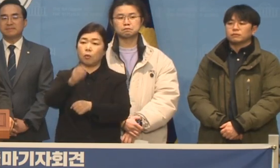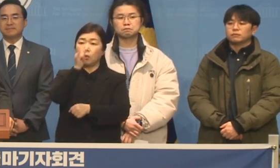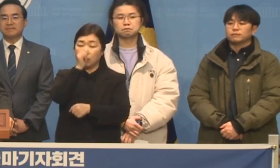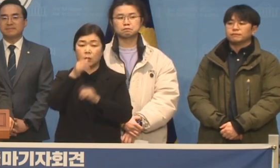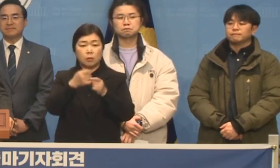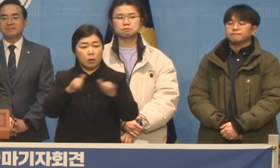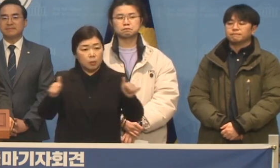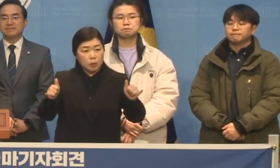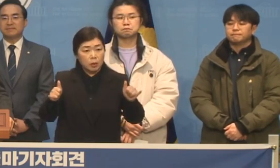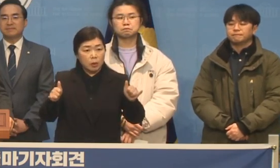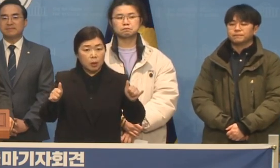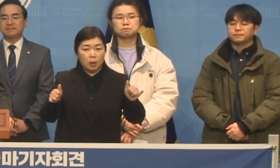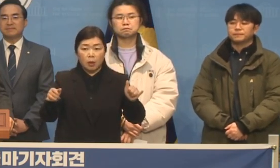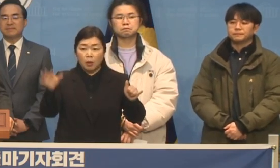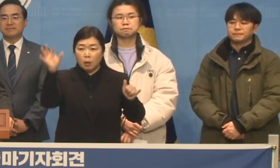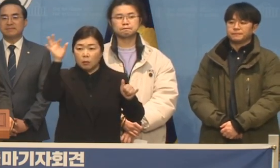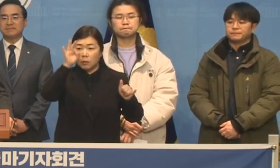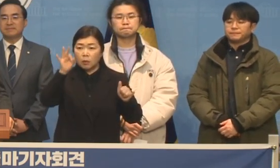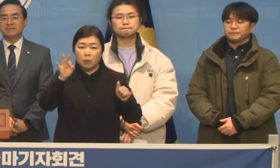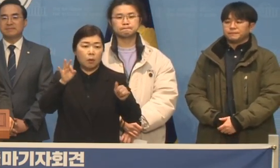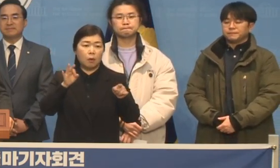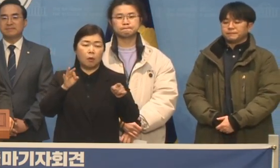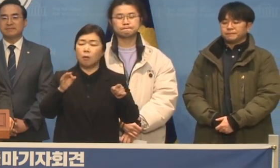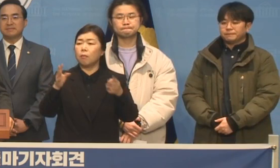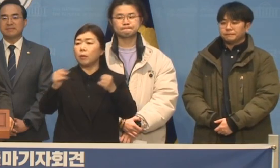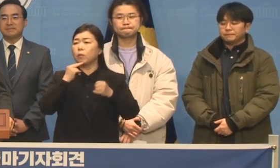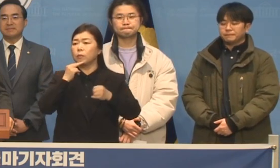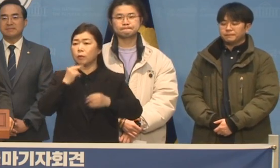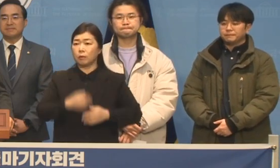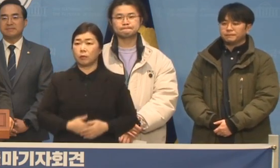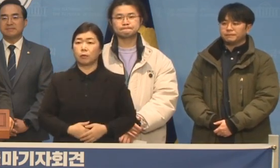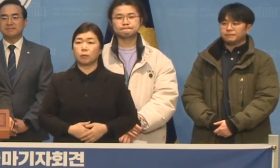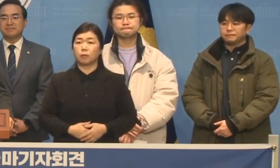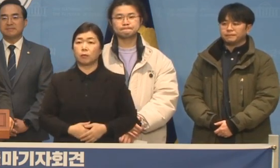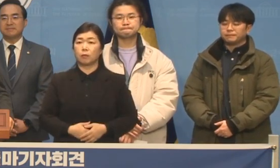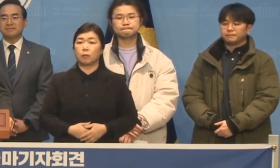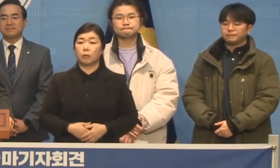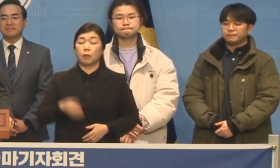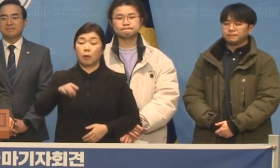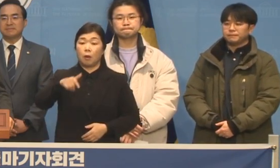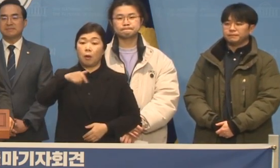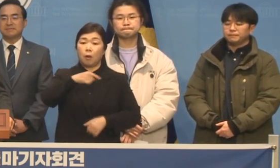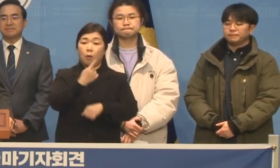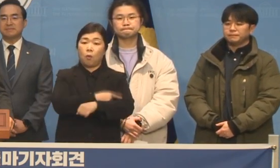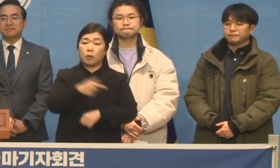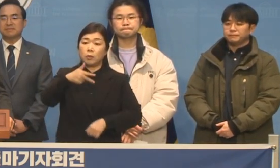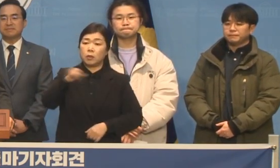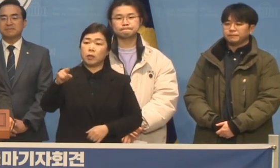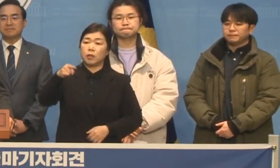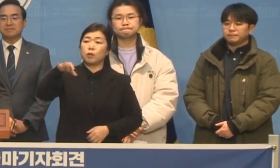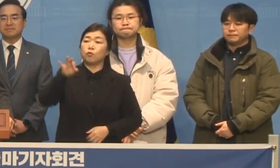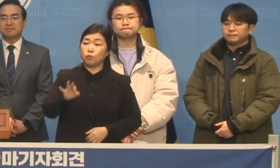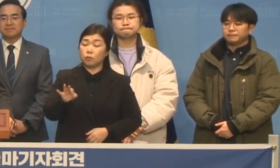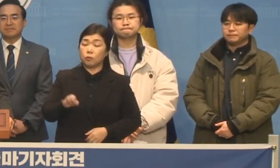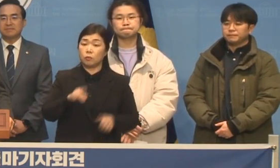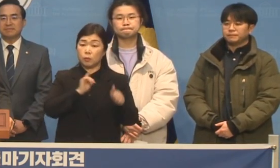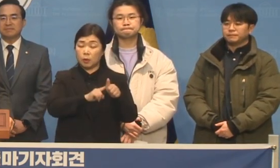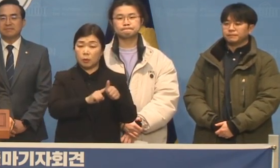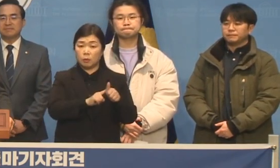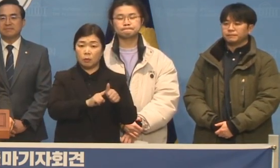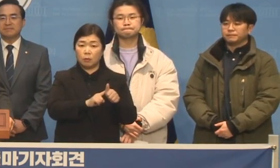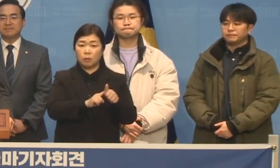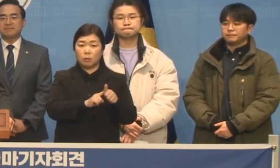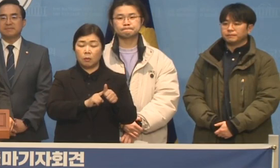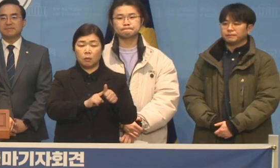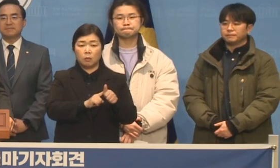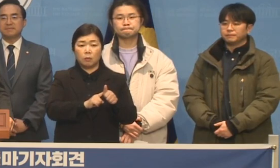참 적구나라는 생각을 하게 됐습니다. 우리 그 권지웅 우리 후보 같은 경우에는 두 가지를 다 가지고